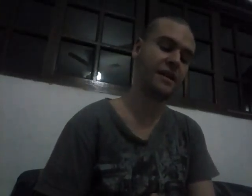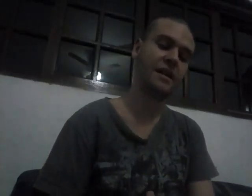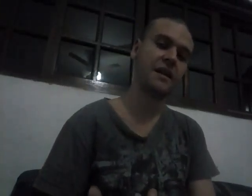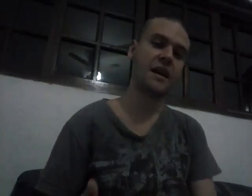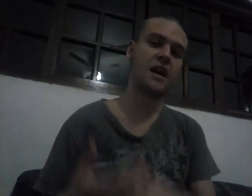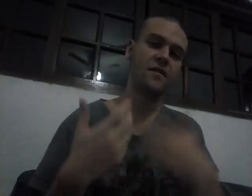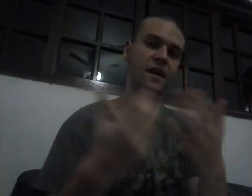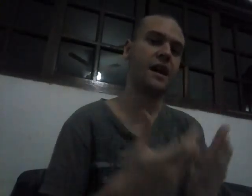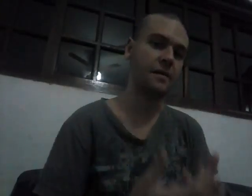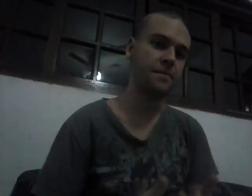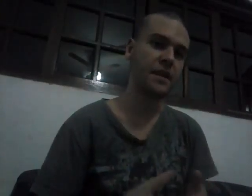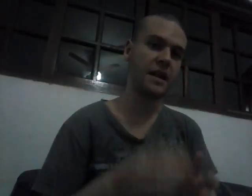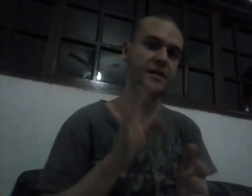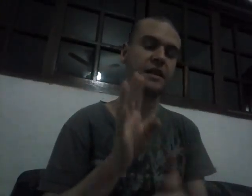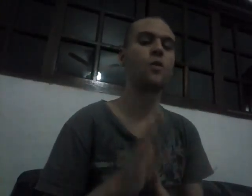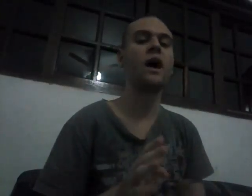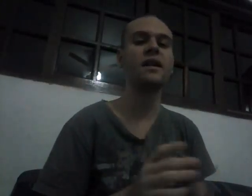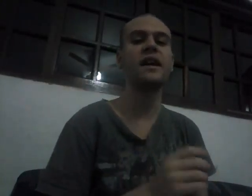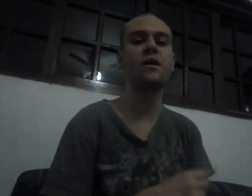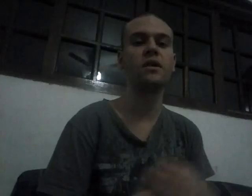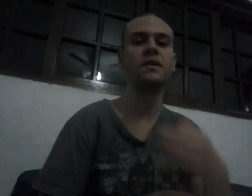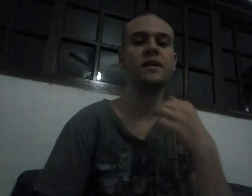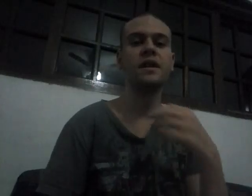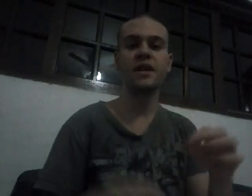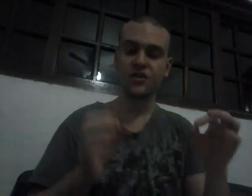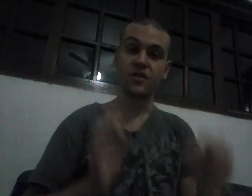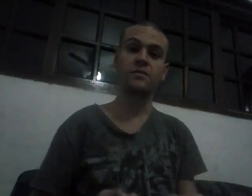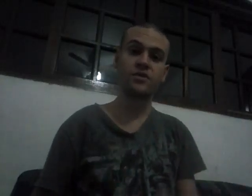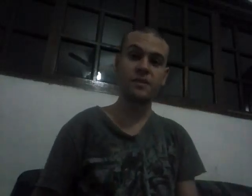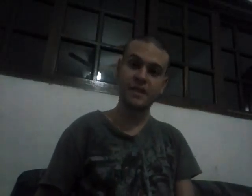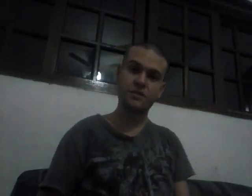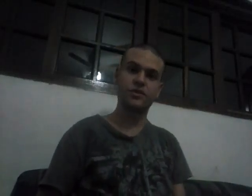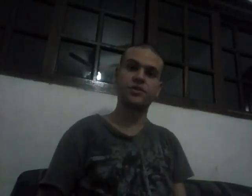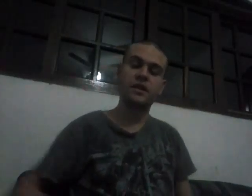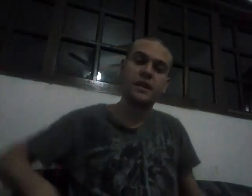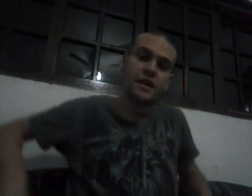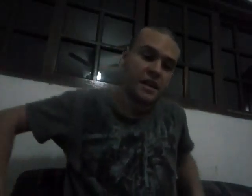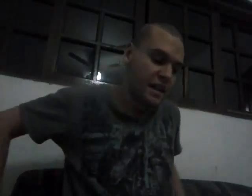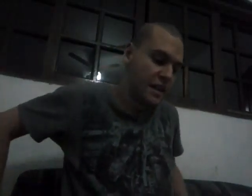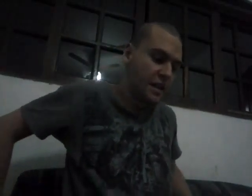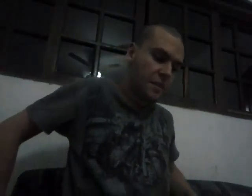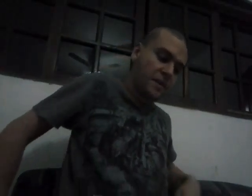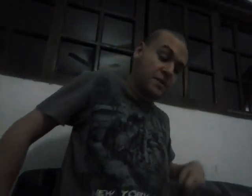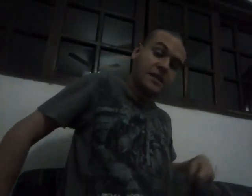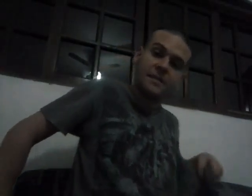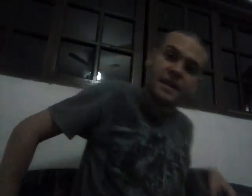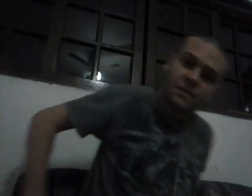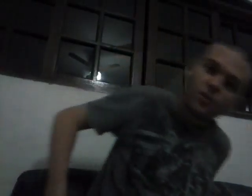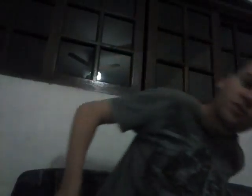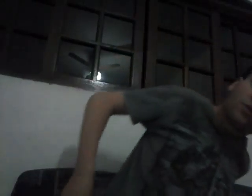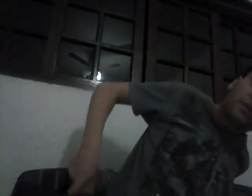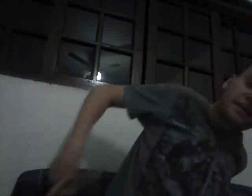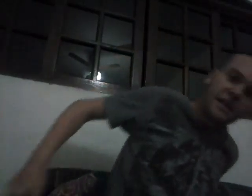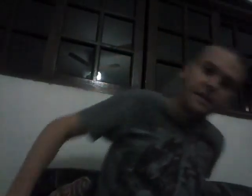a falar. Essa é a quarta aula que nós vamos começar hoje. E para vocês saberem muito, para ter